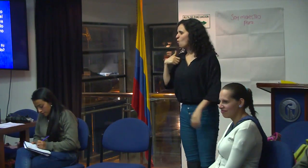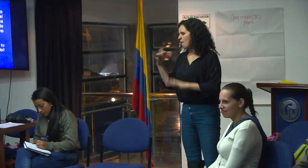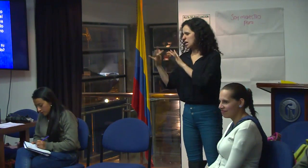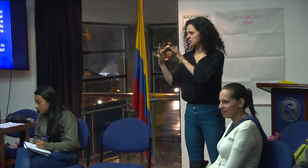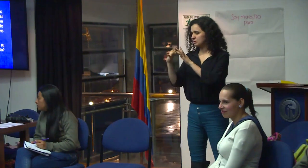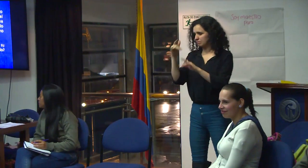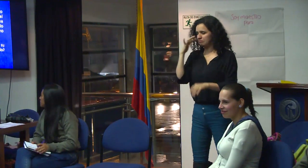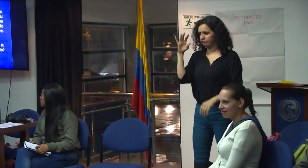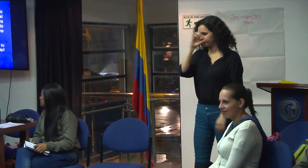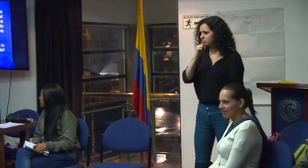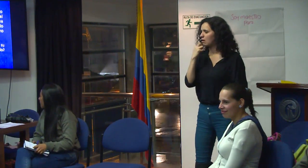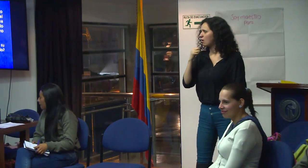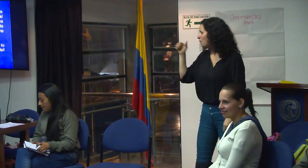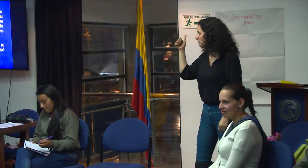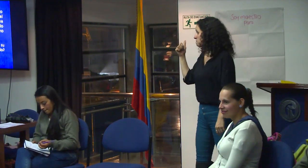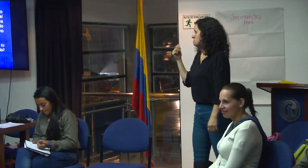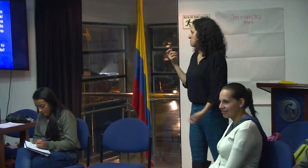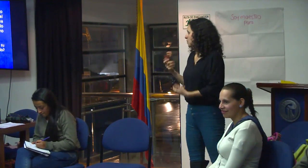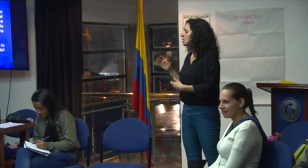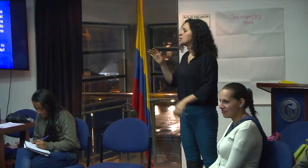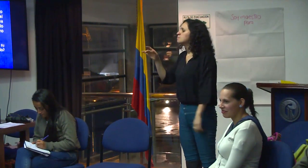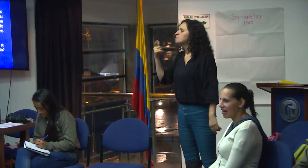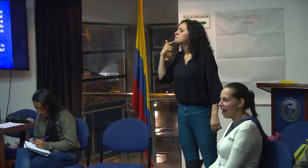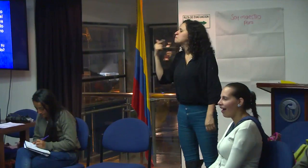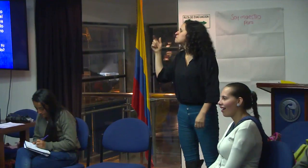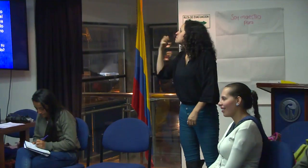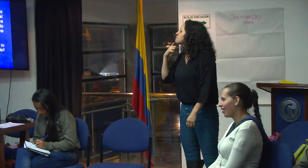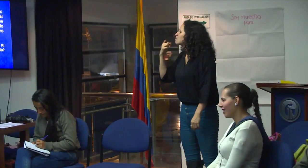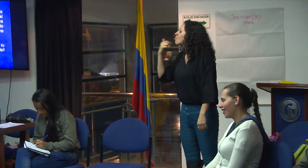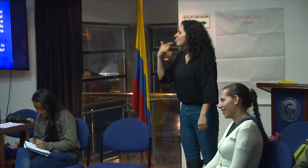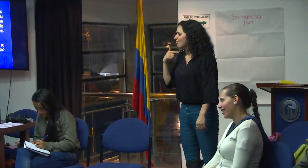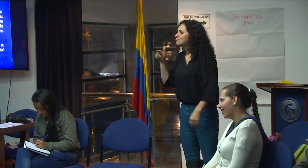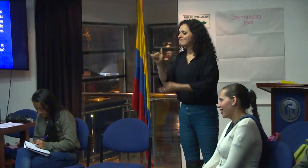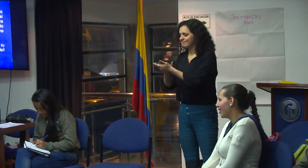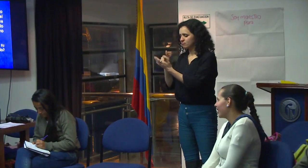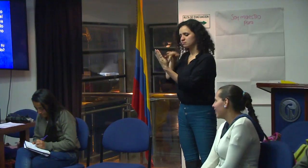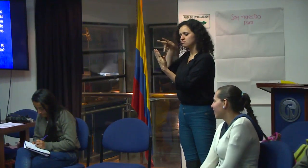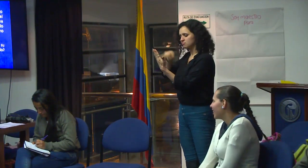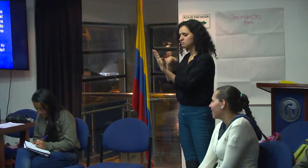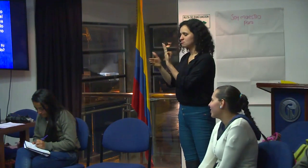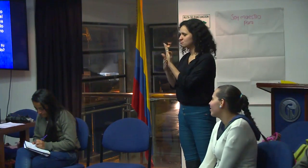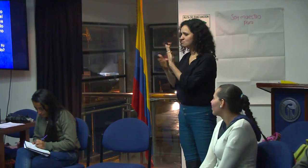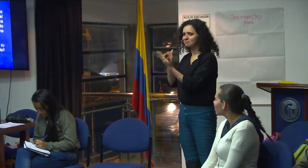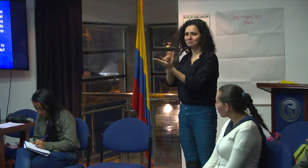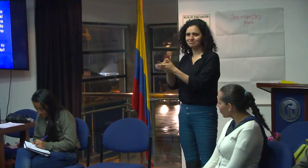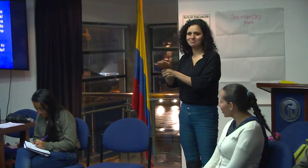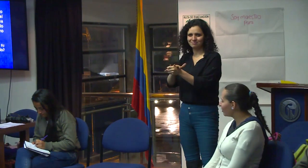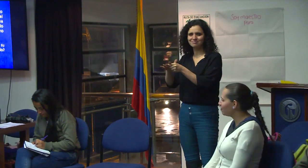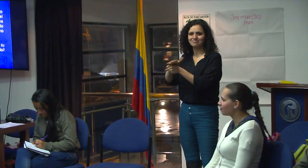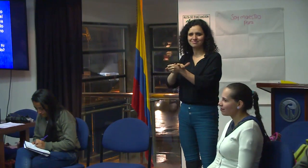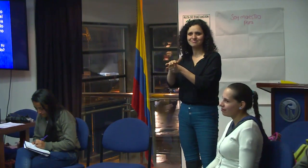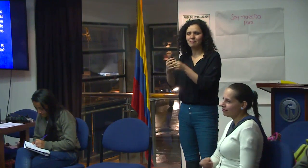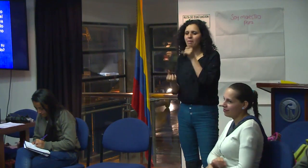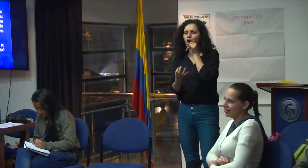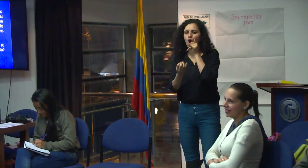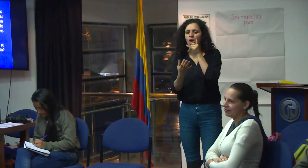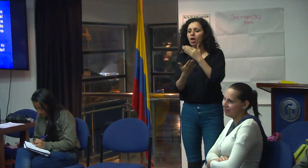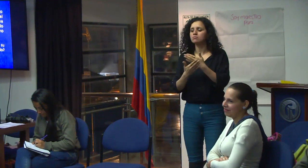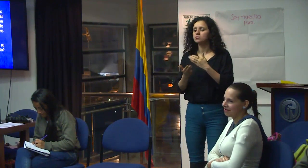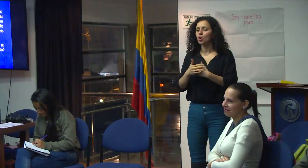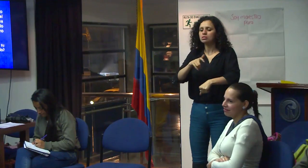otro. Nos habla que muchas veces la pedagogía hace eso. Coloca unos lugares, unos tiempos y unos